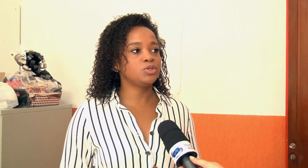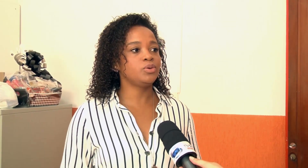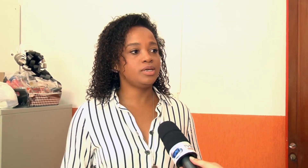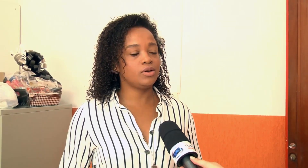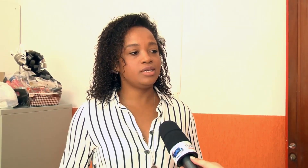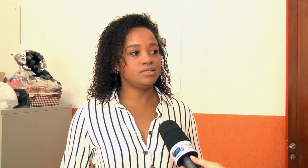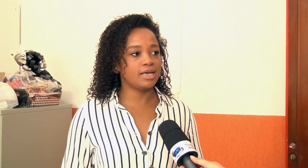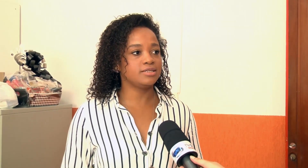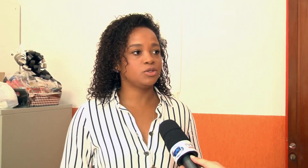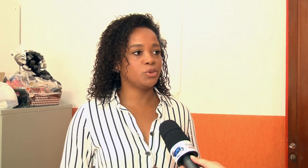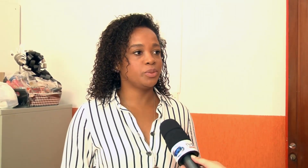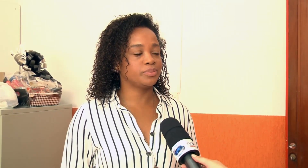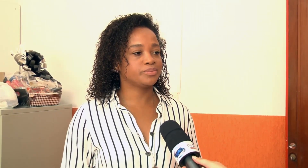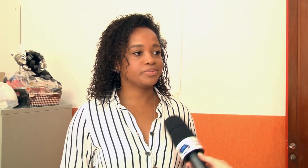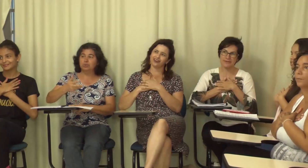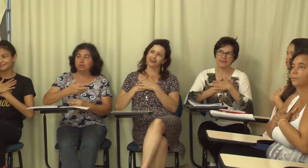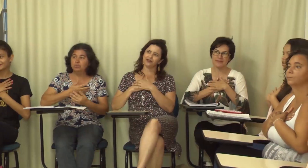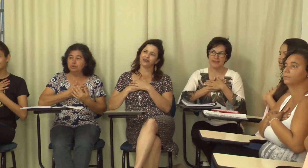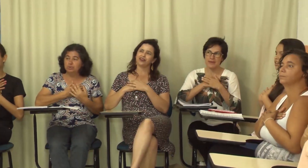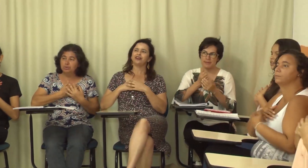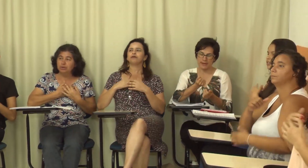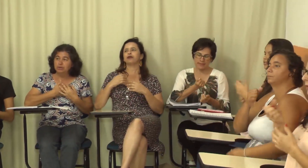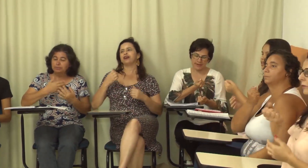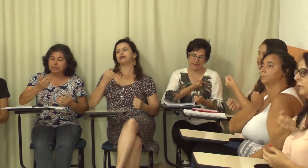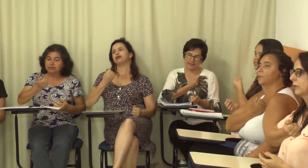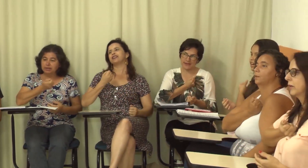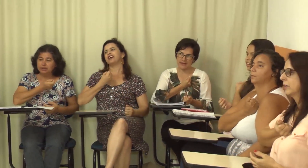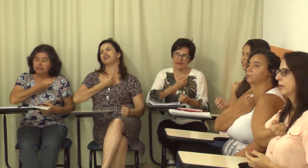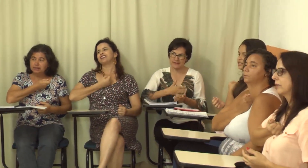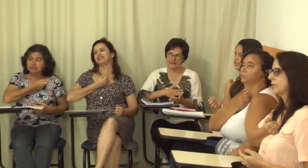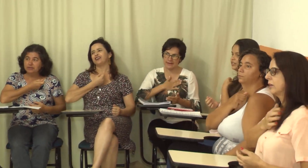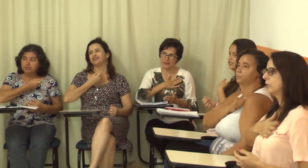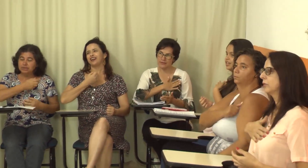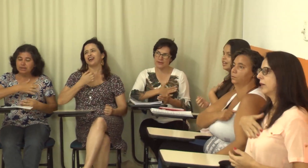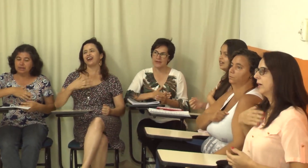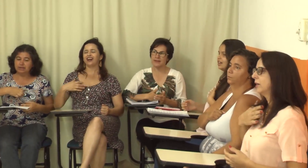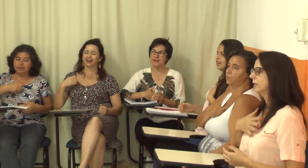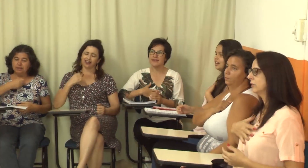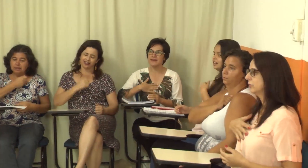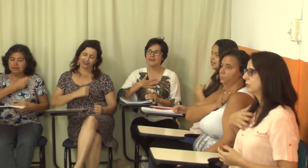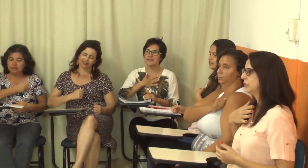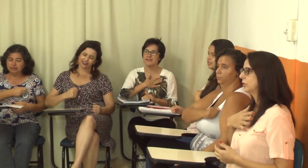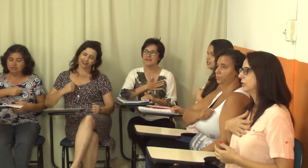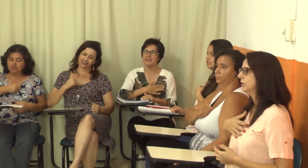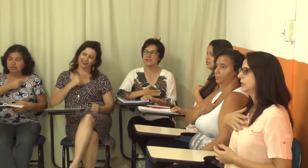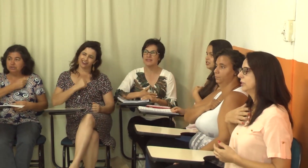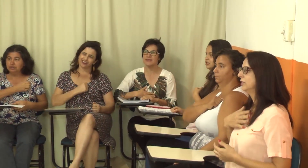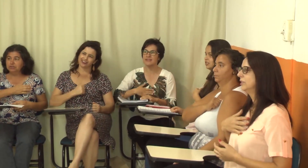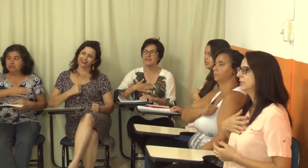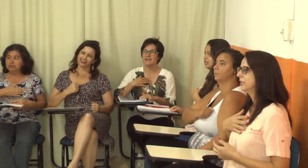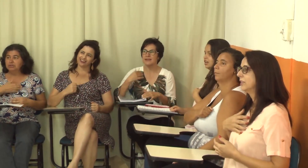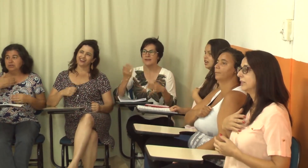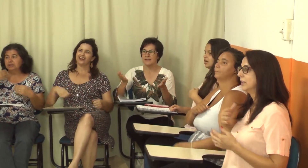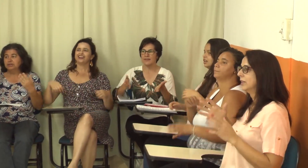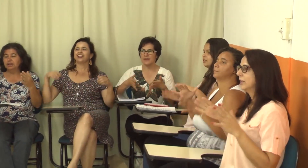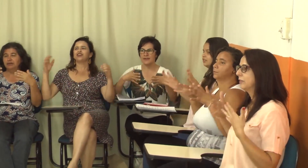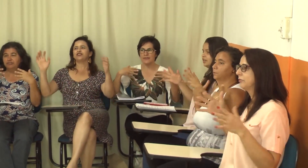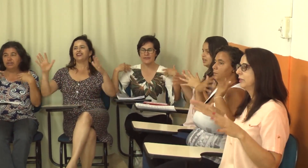e iniciar essa turma. A língua brasileira de sinais ou Libras, como é popularmente chamada, é usada pelos surdos de todo o